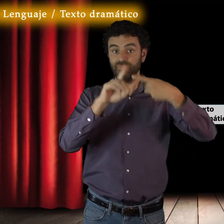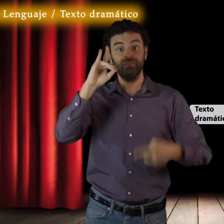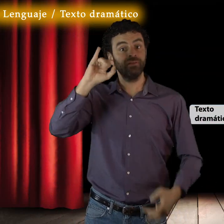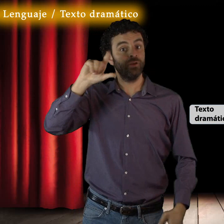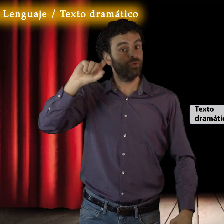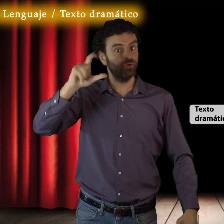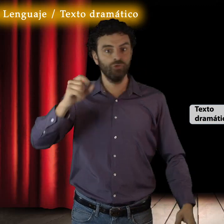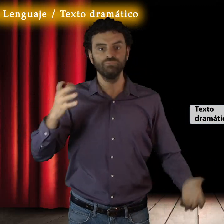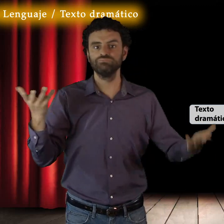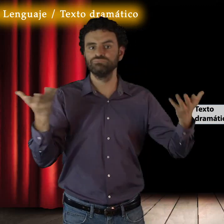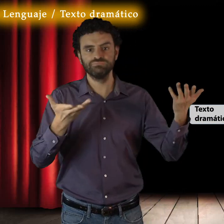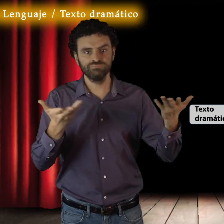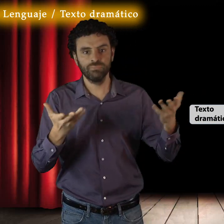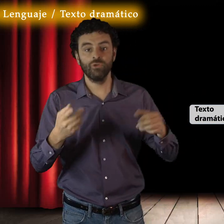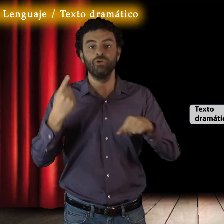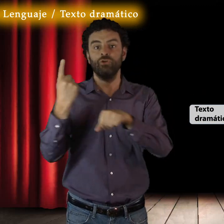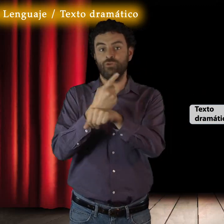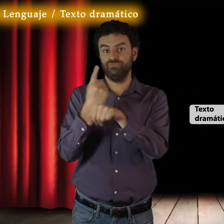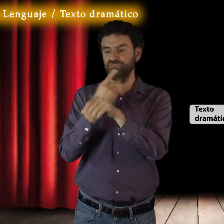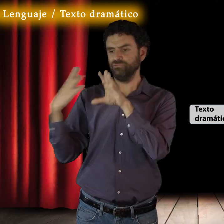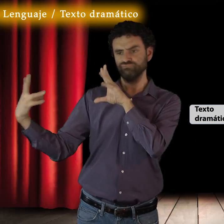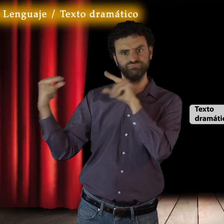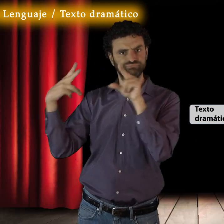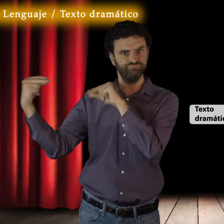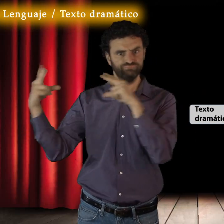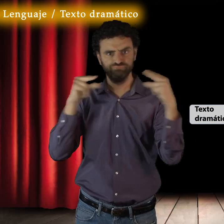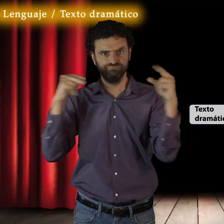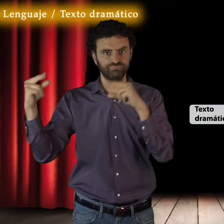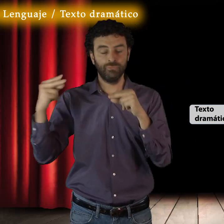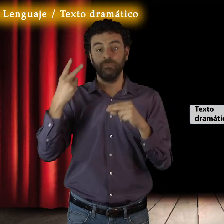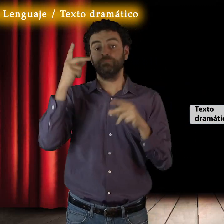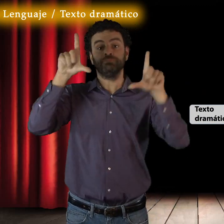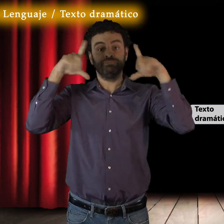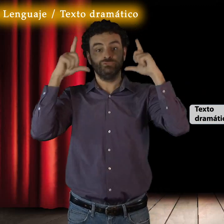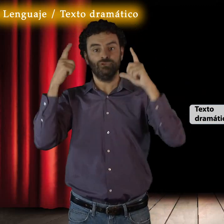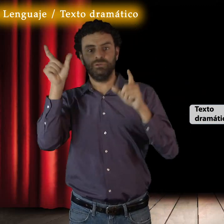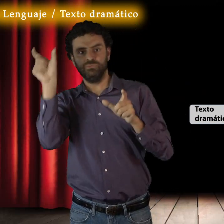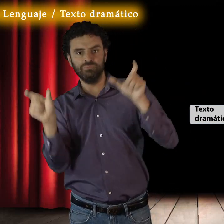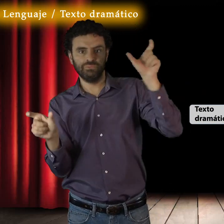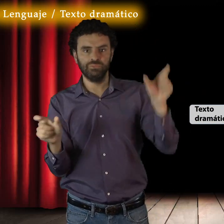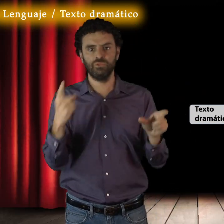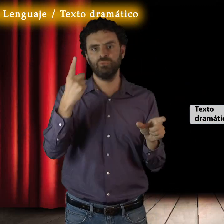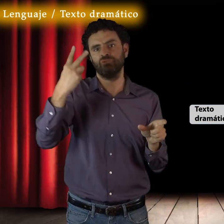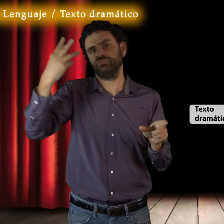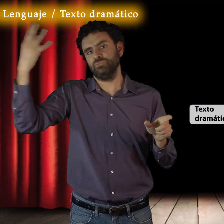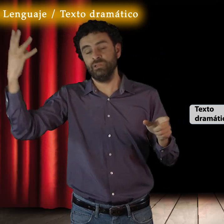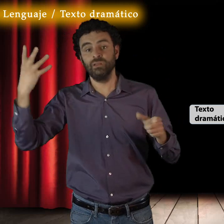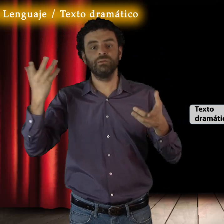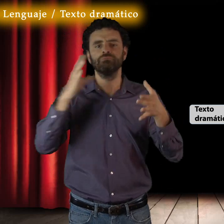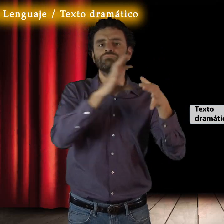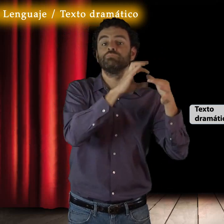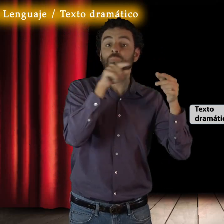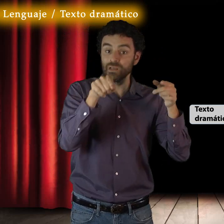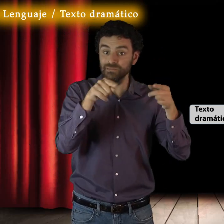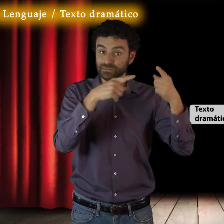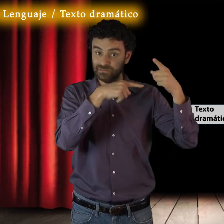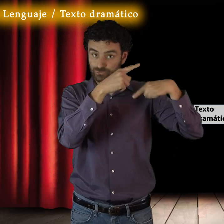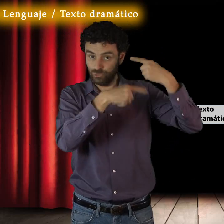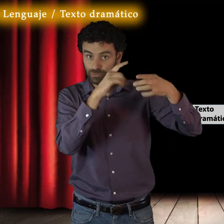monólogo diálogo son las conversaciones de los personajes de la historia se convierte en lo que sería el soporte